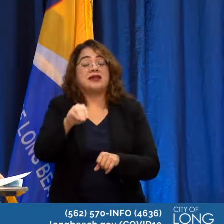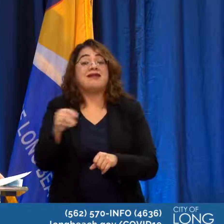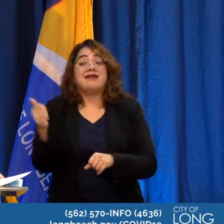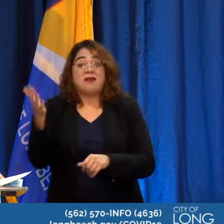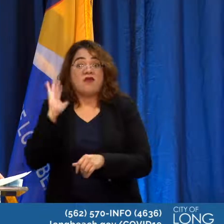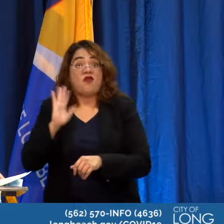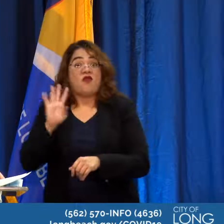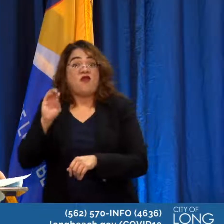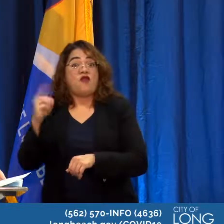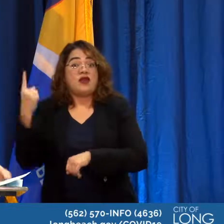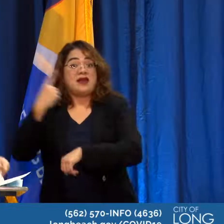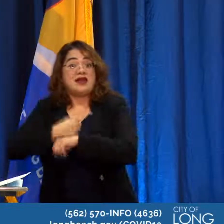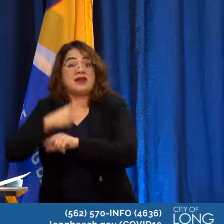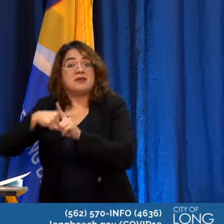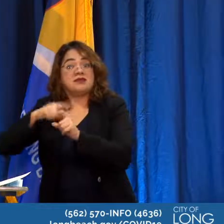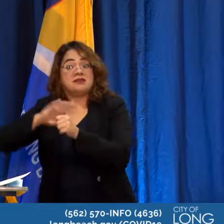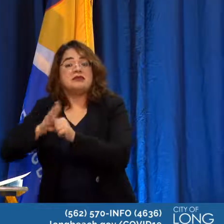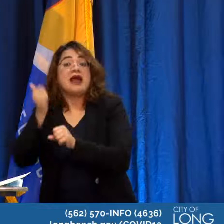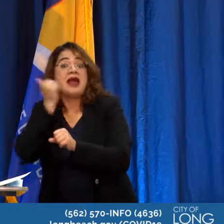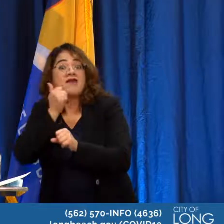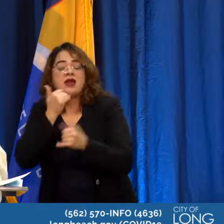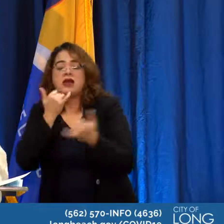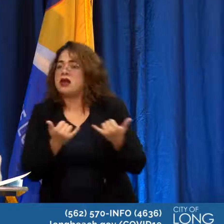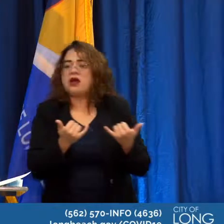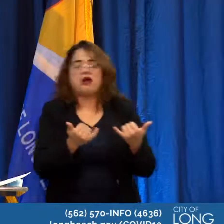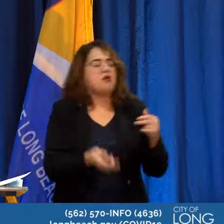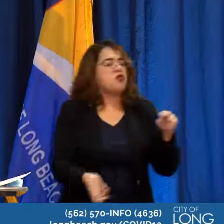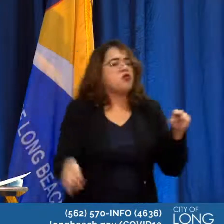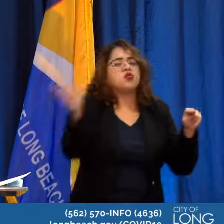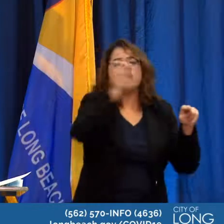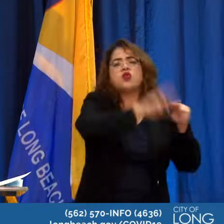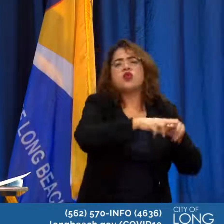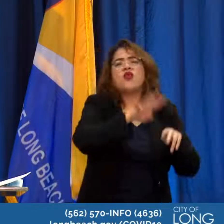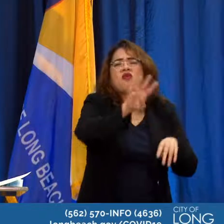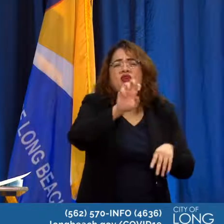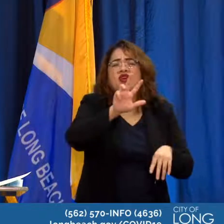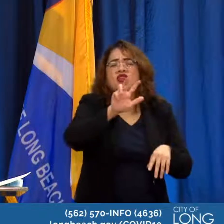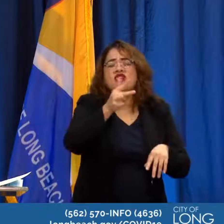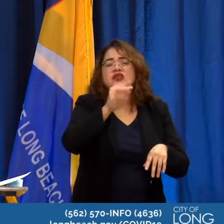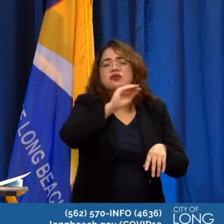413%. Desde marzo de este año se han realizado más de